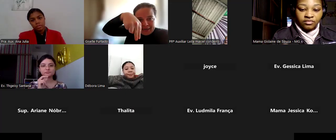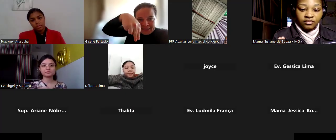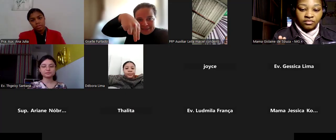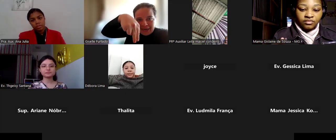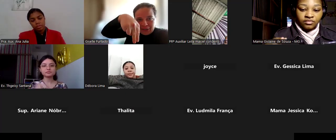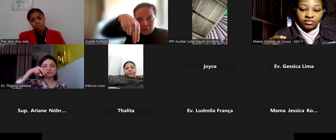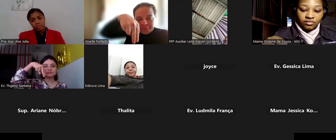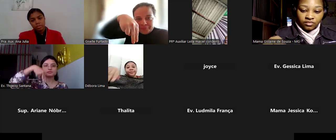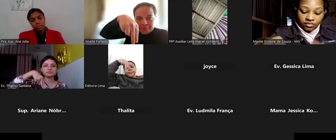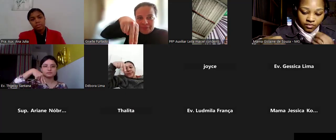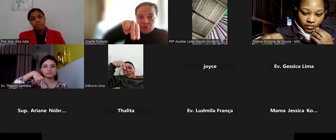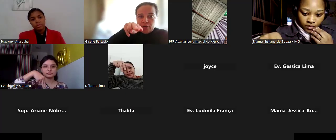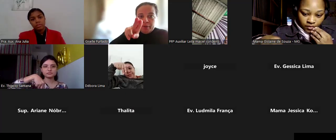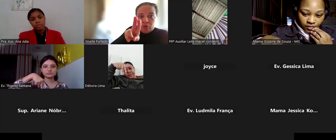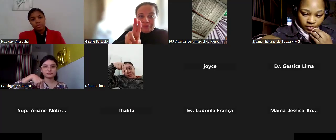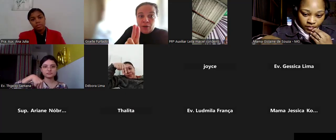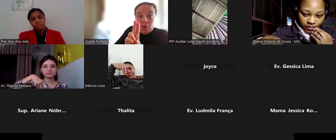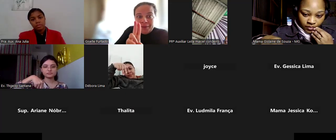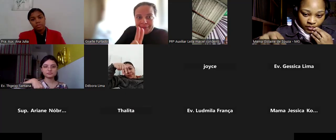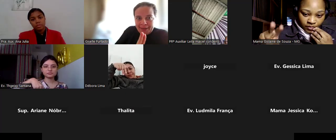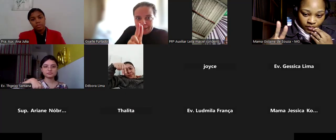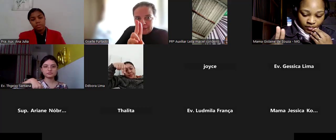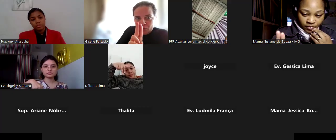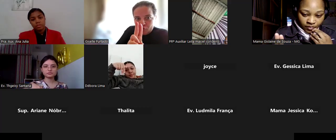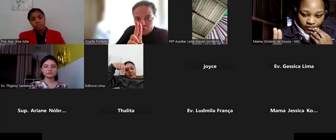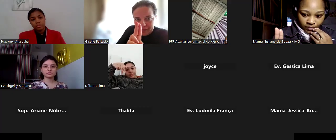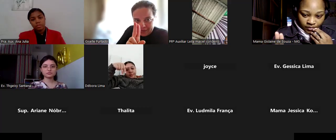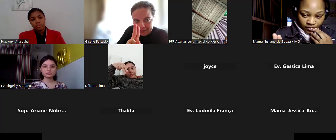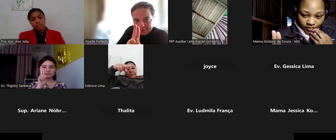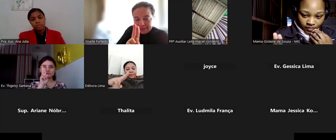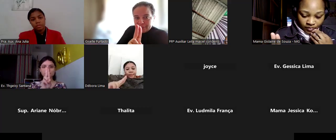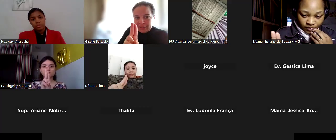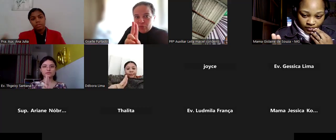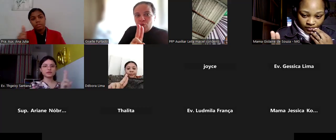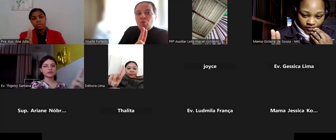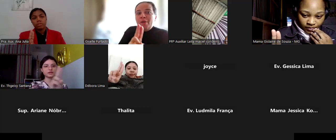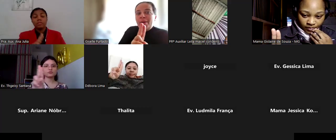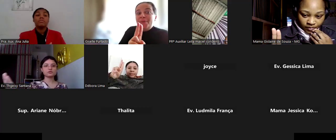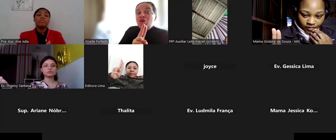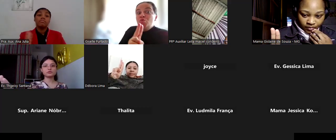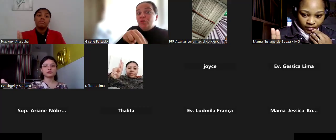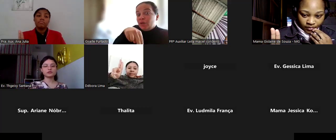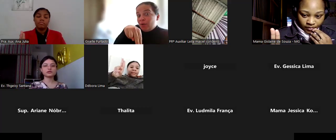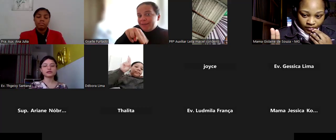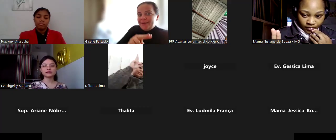N, certo? Mas eu quero perguntar com a letra N, então eu vou colocar ela aqui para cima. Não é, é uma pergunta com a letra